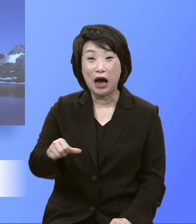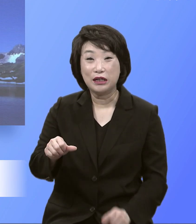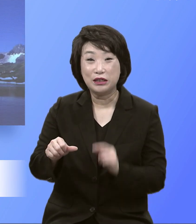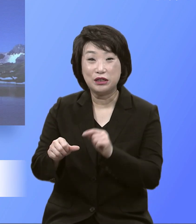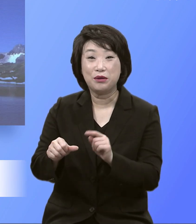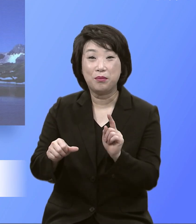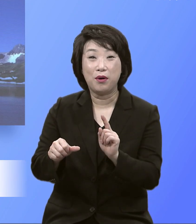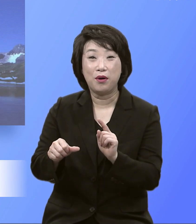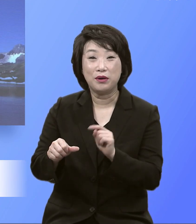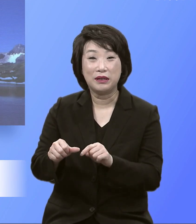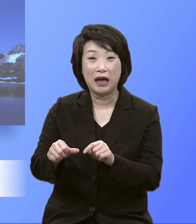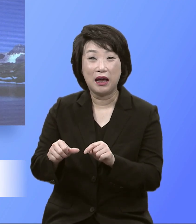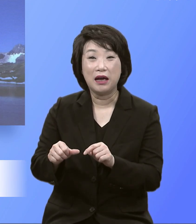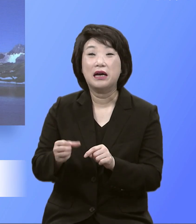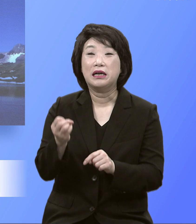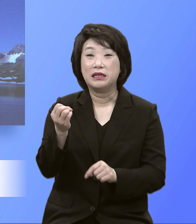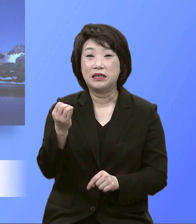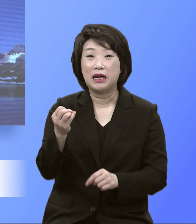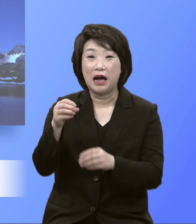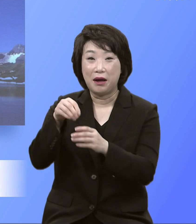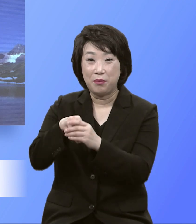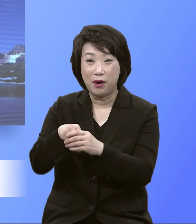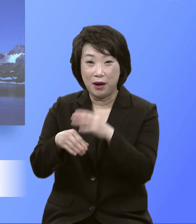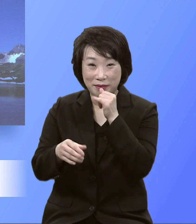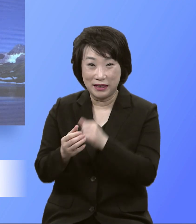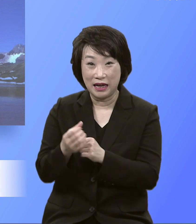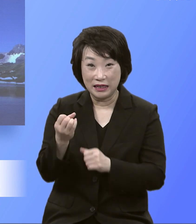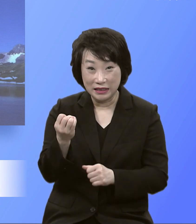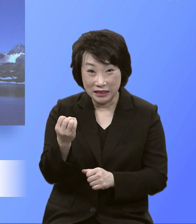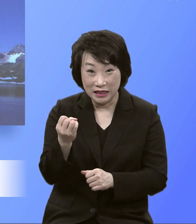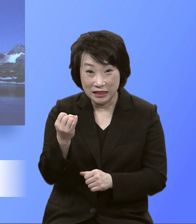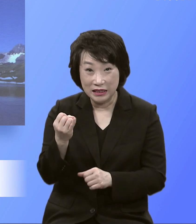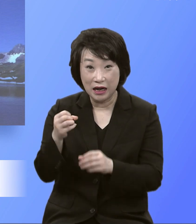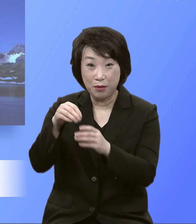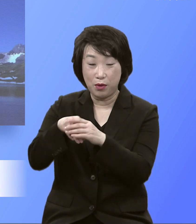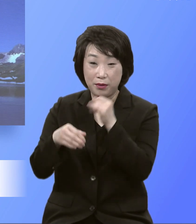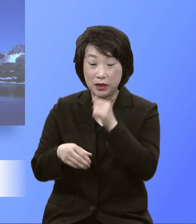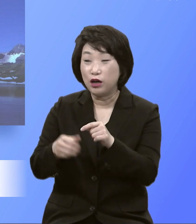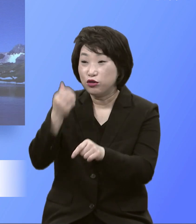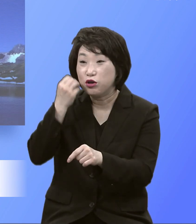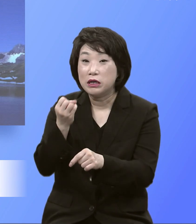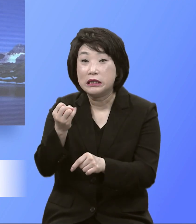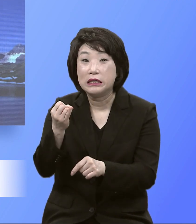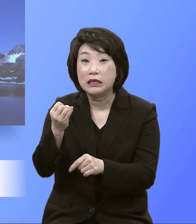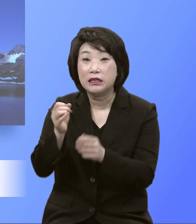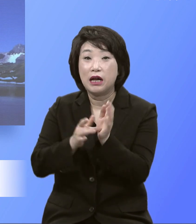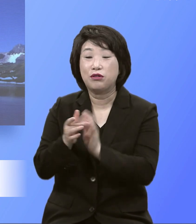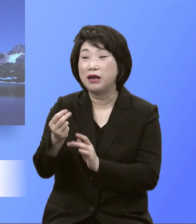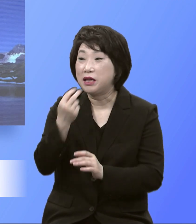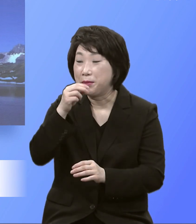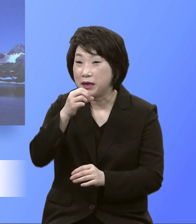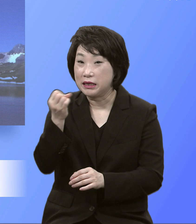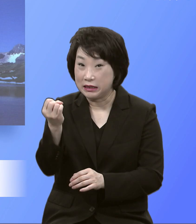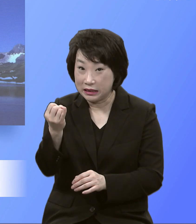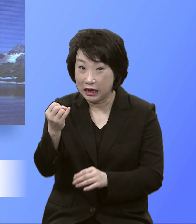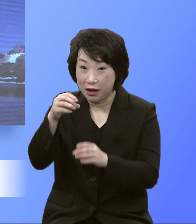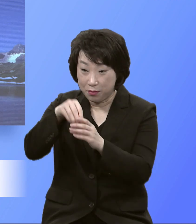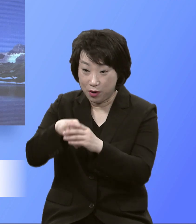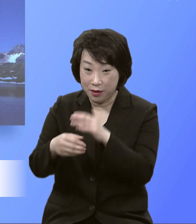아들이라는 게 뭐예요? 씨가 있다면, 씨. 누구 씨? 예수라는 생명의 씨가 있다면